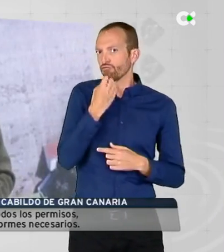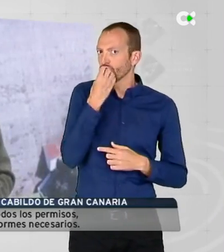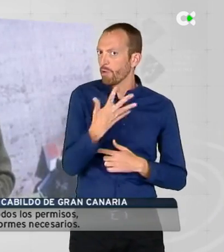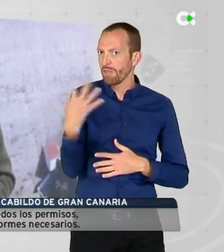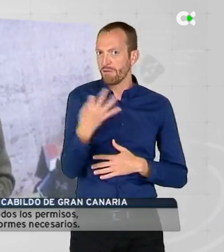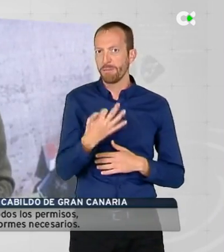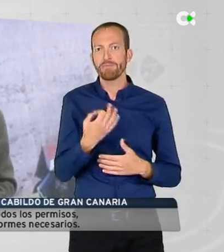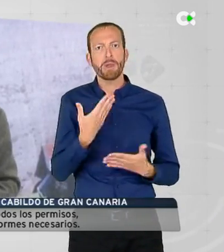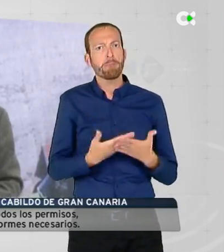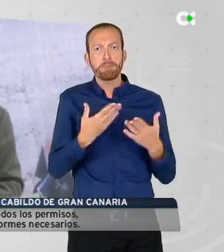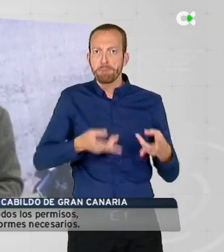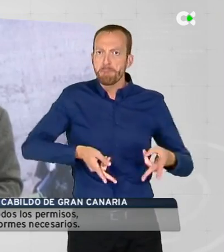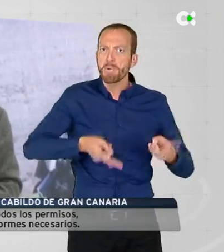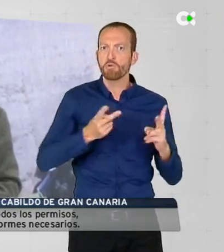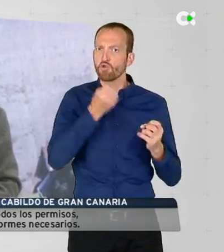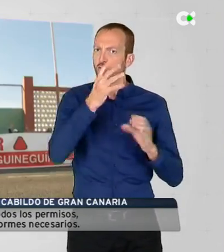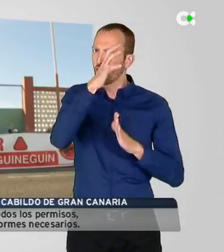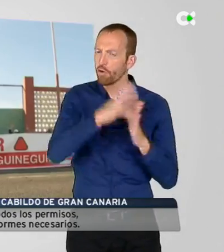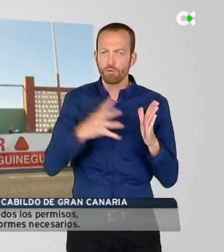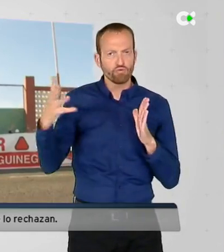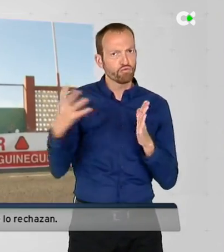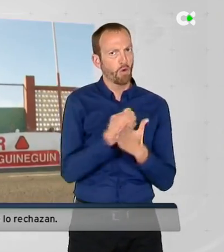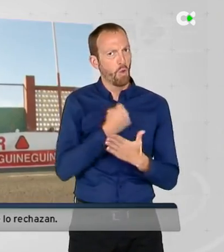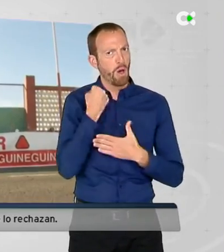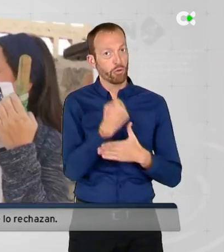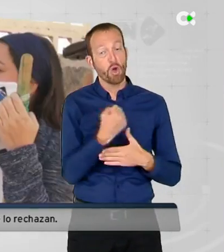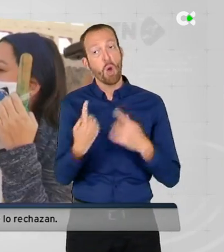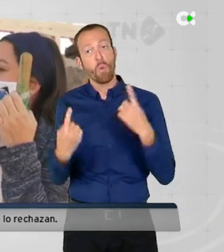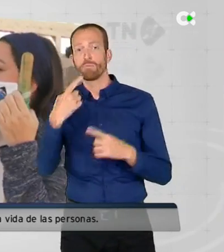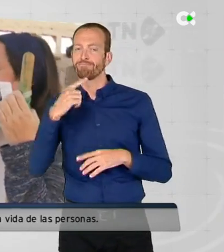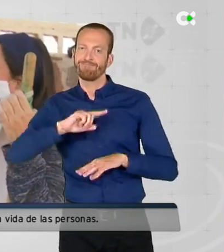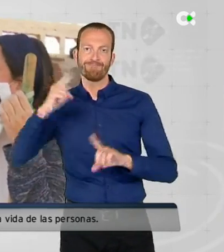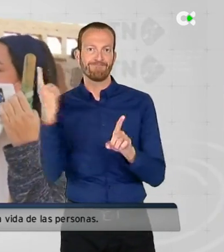todos los permisos, con todos los informes necesarios. Los hay que lo rechazan.